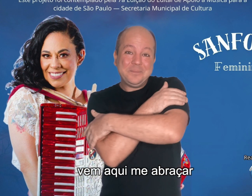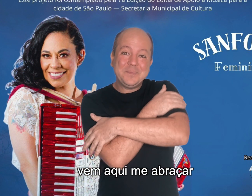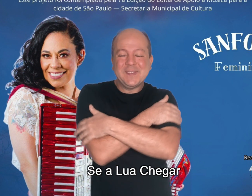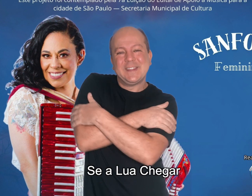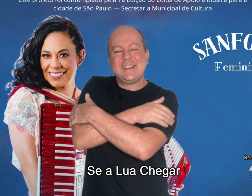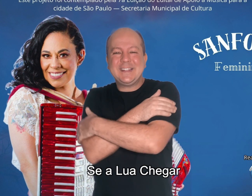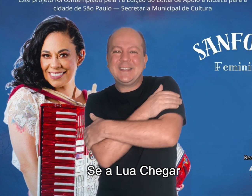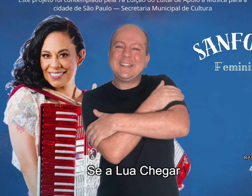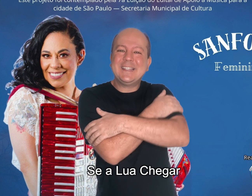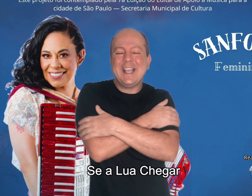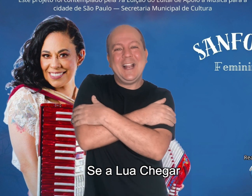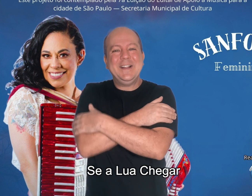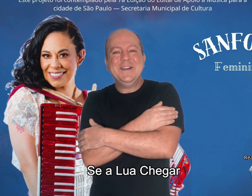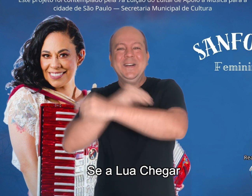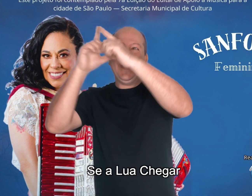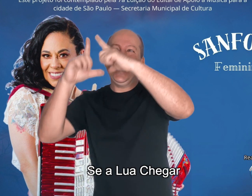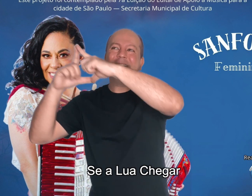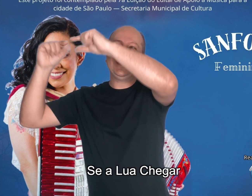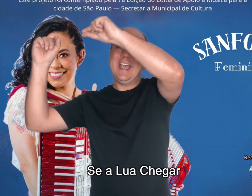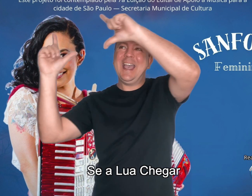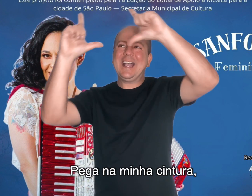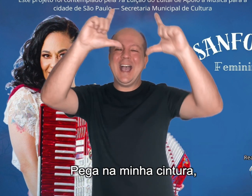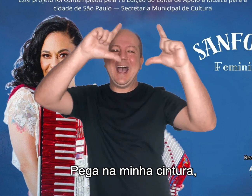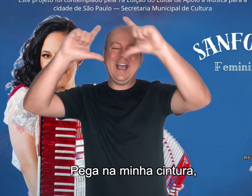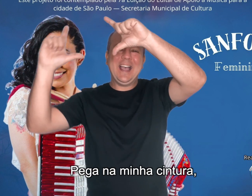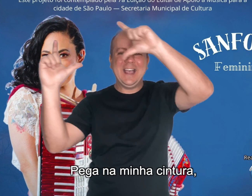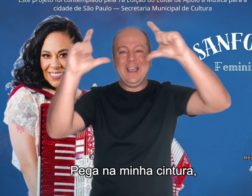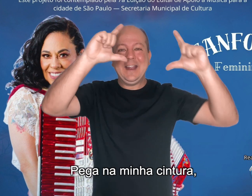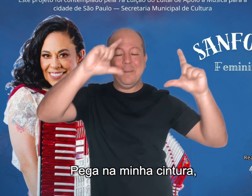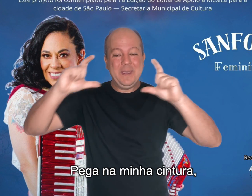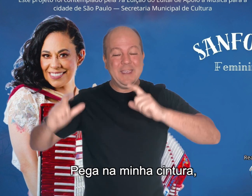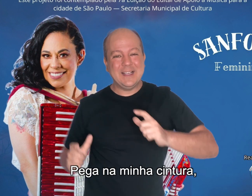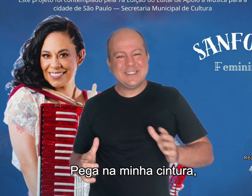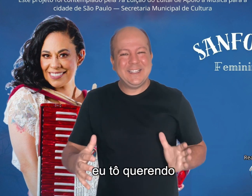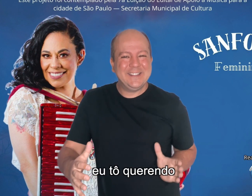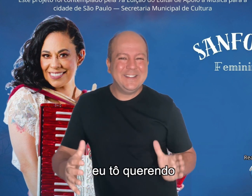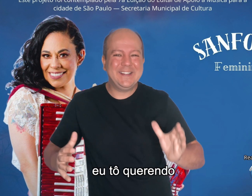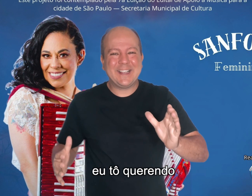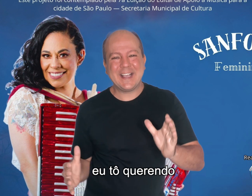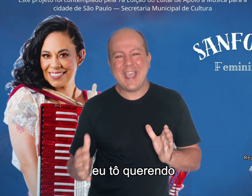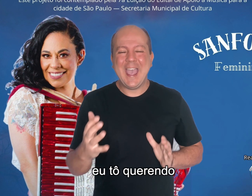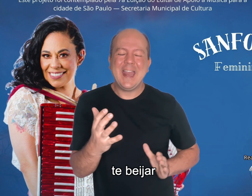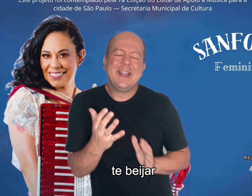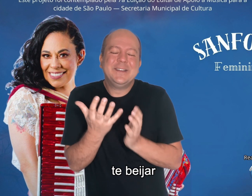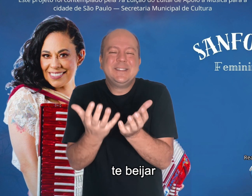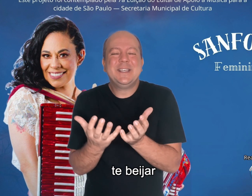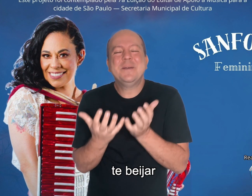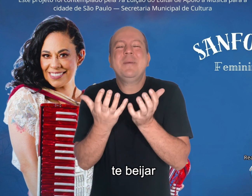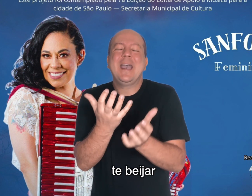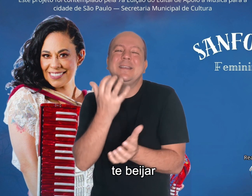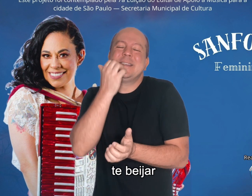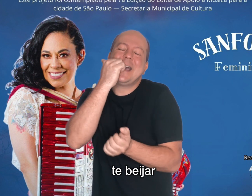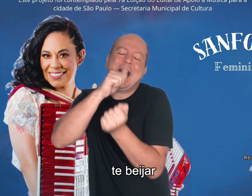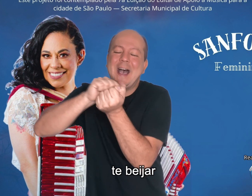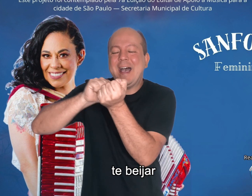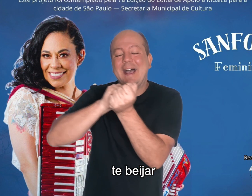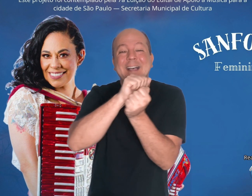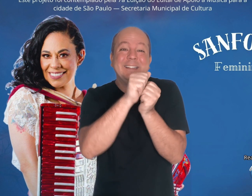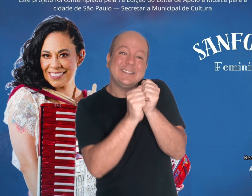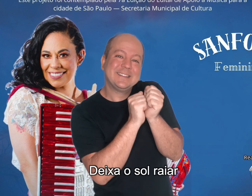abraçar se a lua chegar pega na minha cintura eu tô querendo te